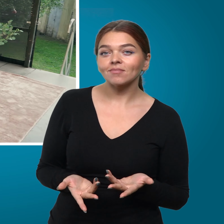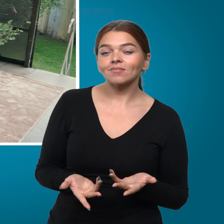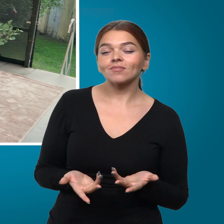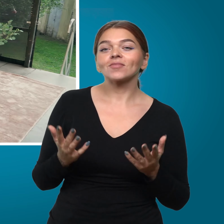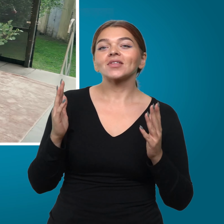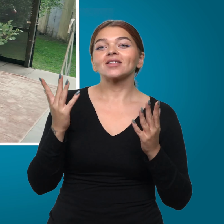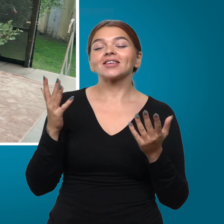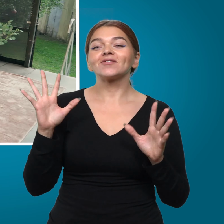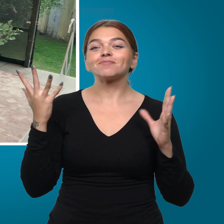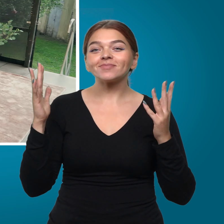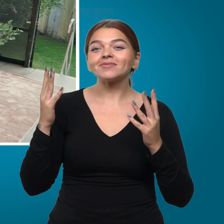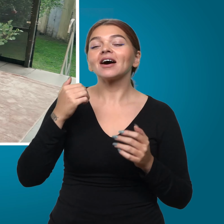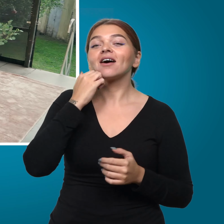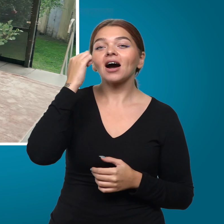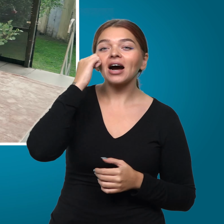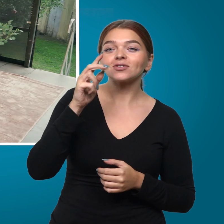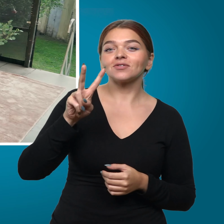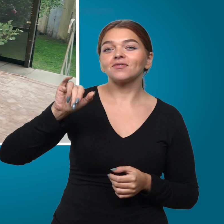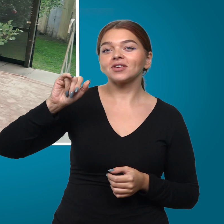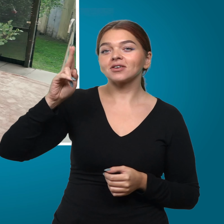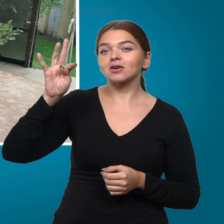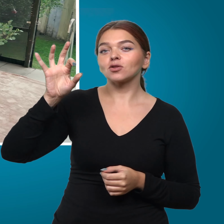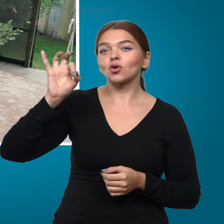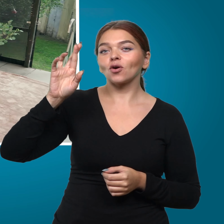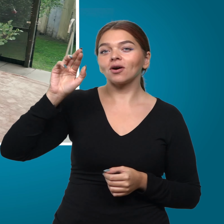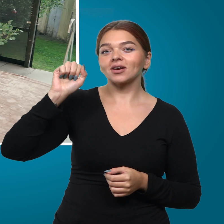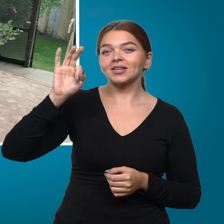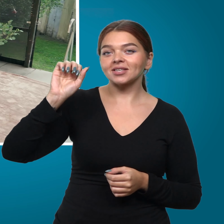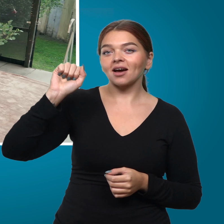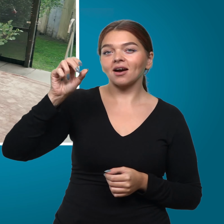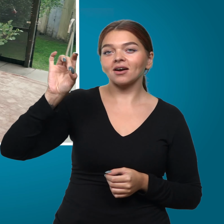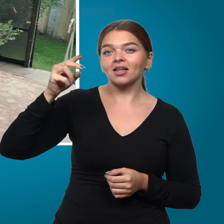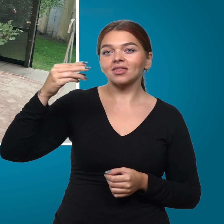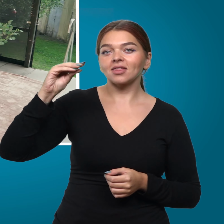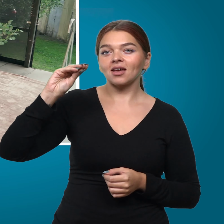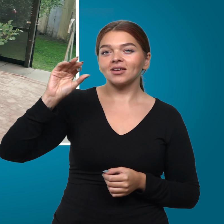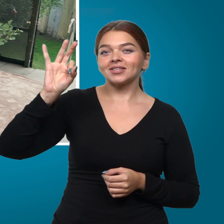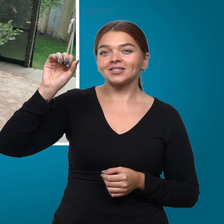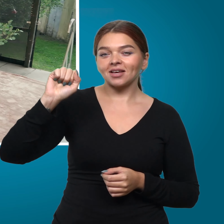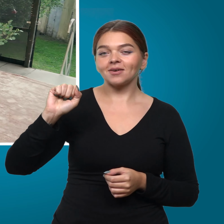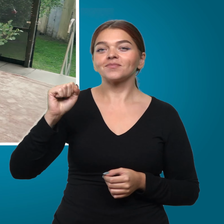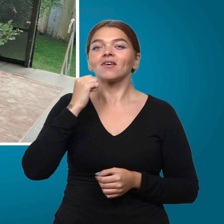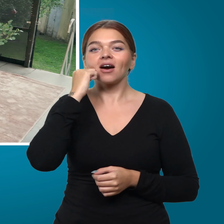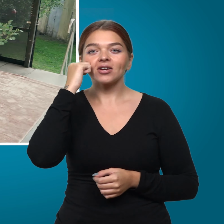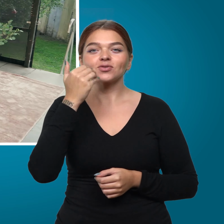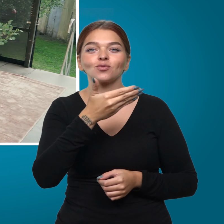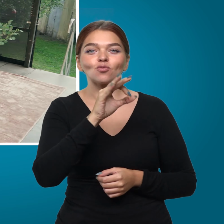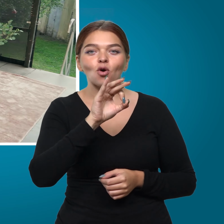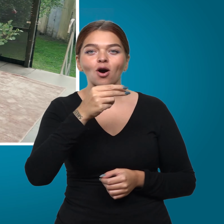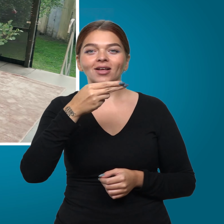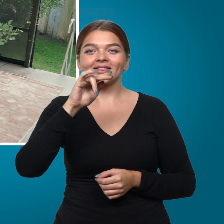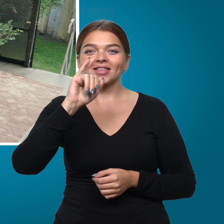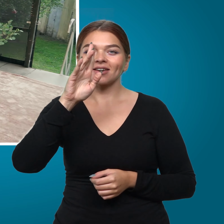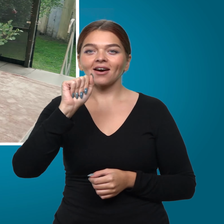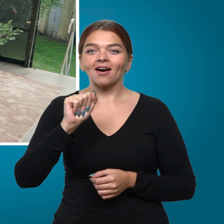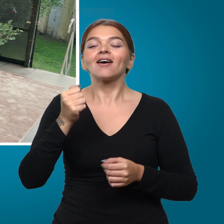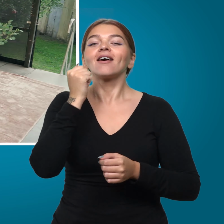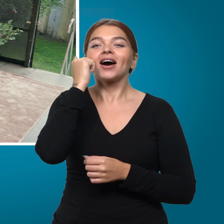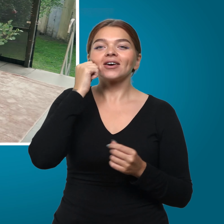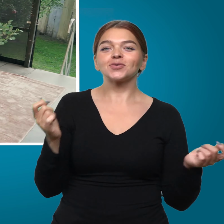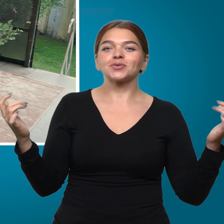Tai tada labai labai garsiais plojimais padėkojame Viktorui, Agnesai ir